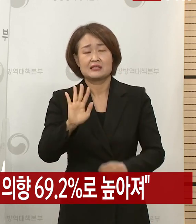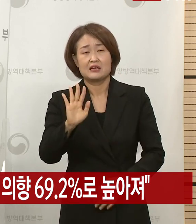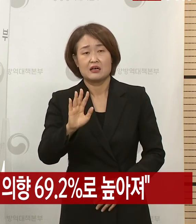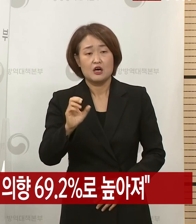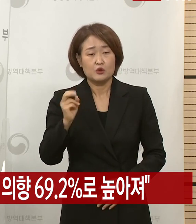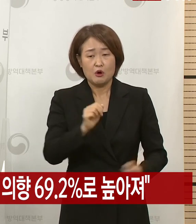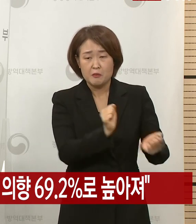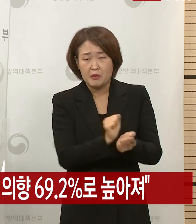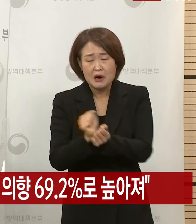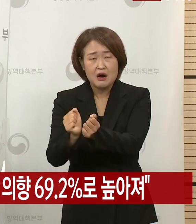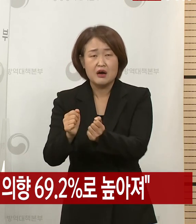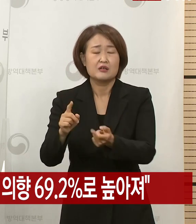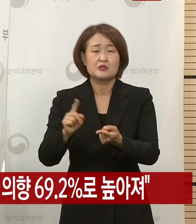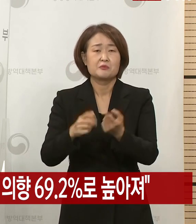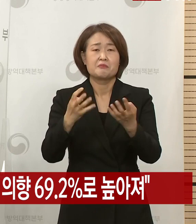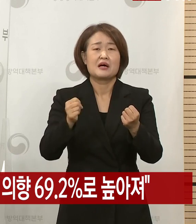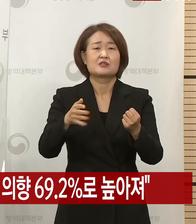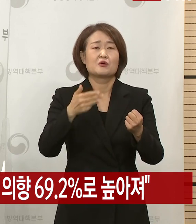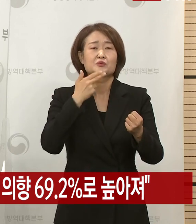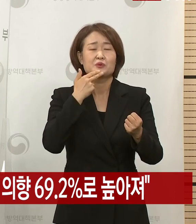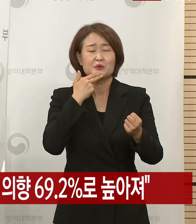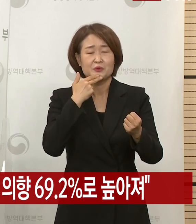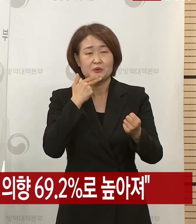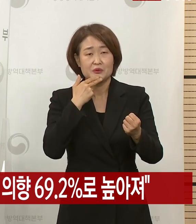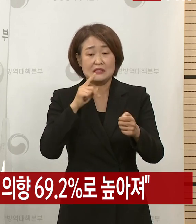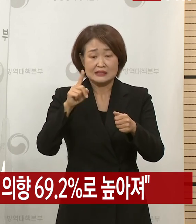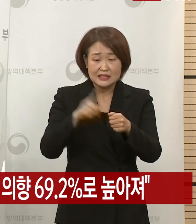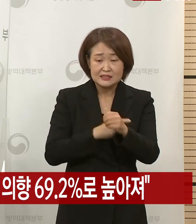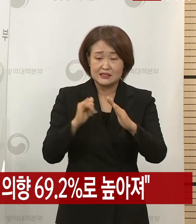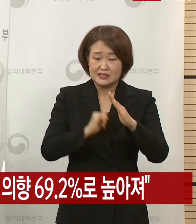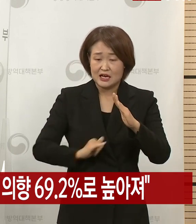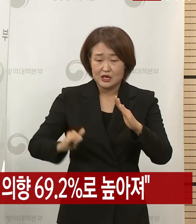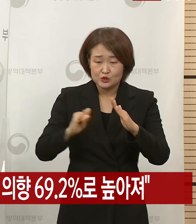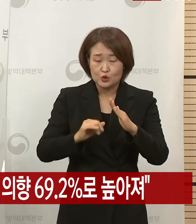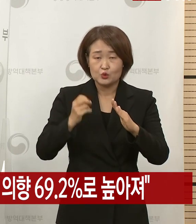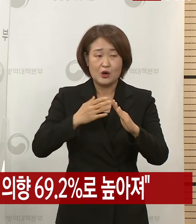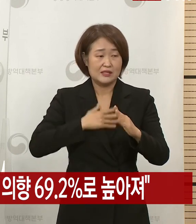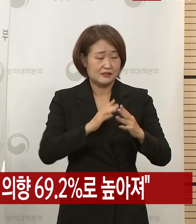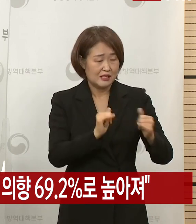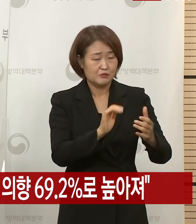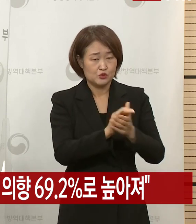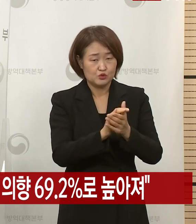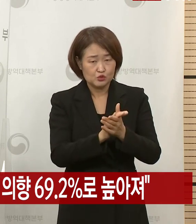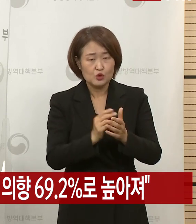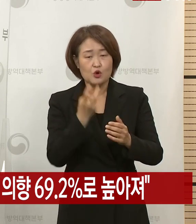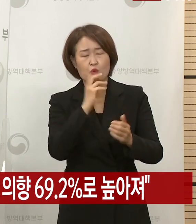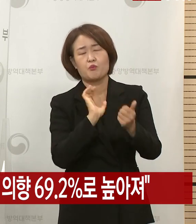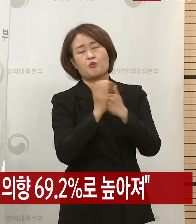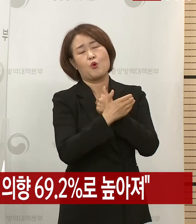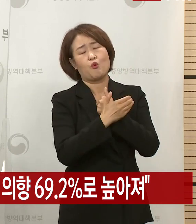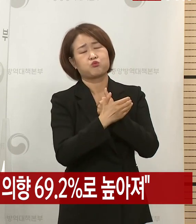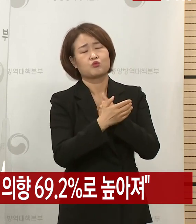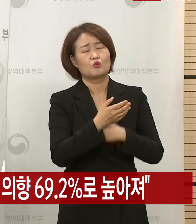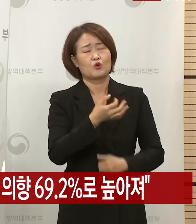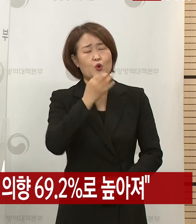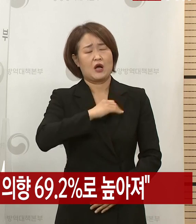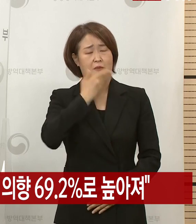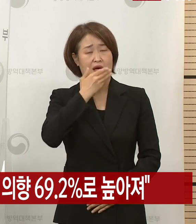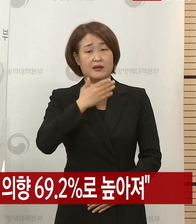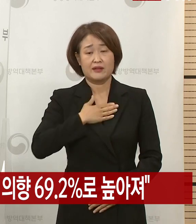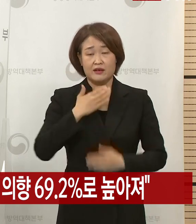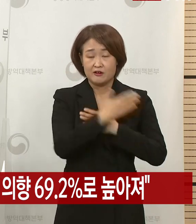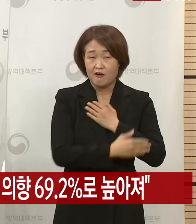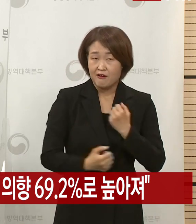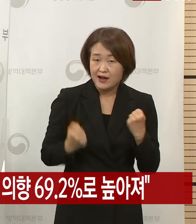전파율도 매우 낮아서 가족과 주변인들을 보호하는 데는 매우 효과적입니다. 나의 건강과